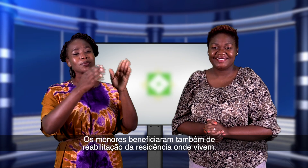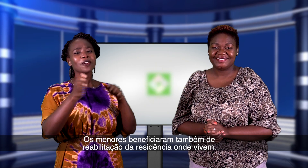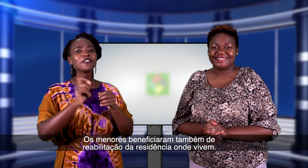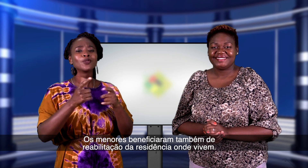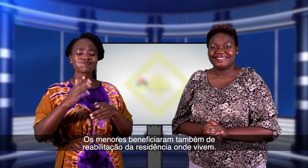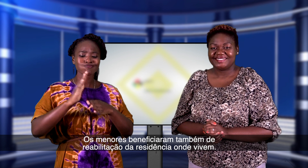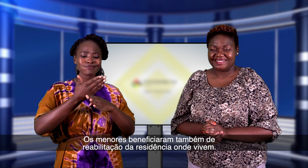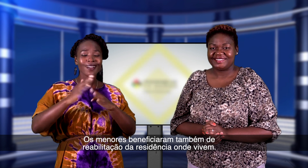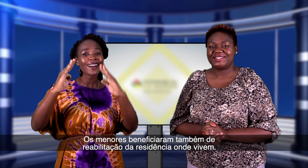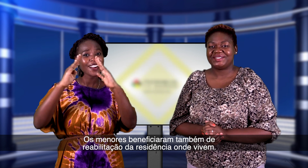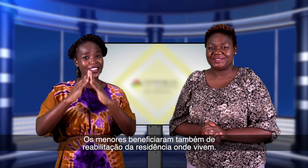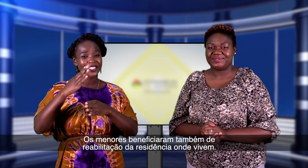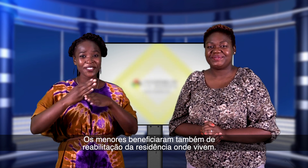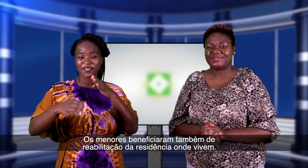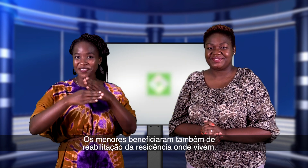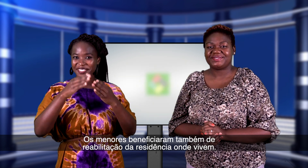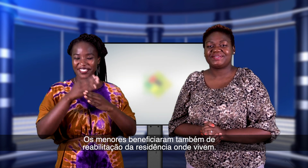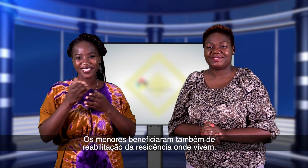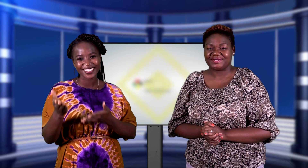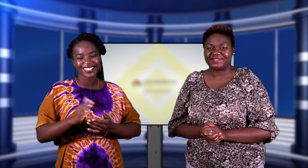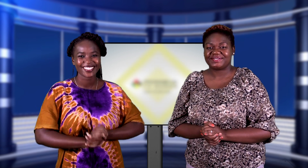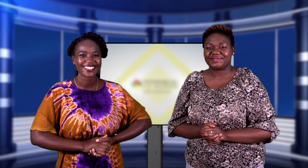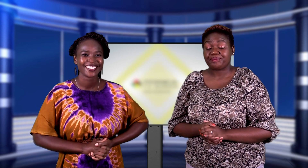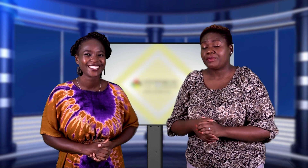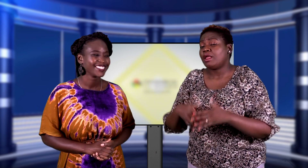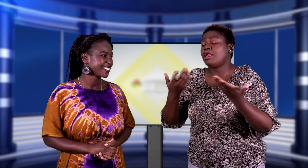também de reabilitação da residência onde vivem.